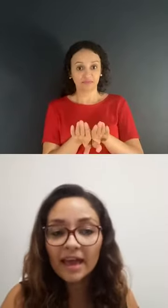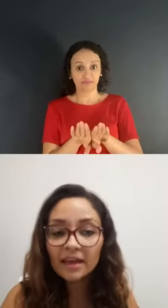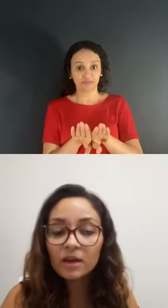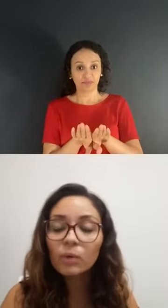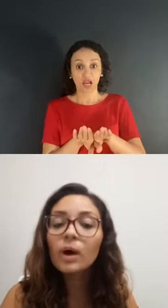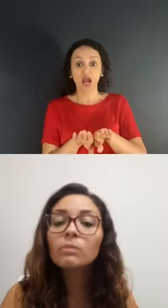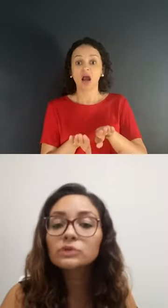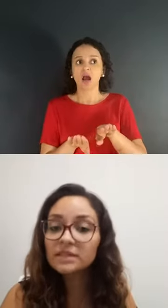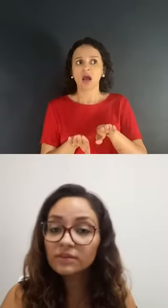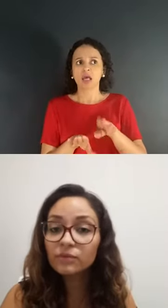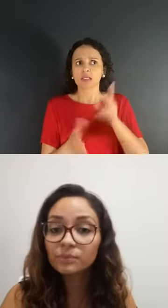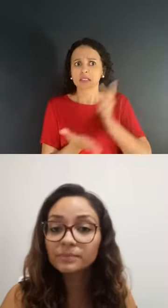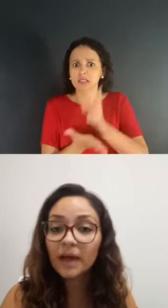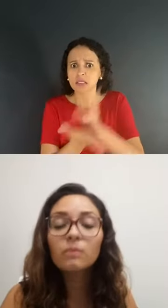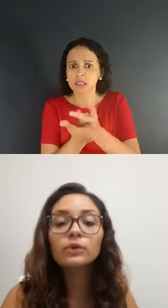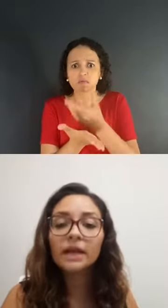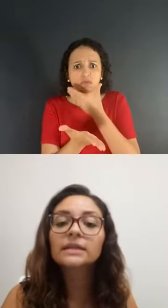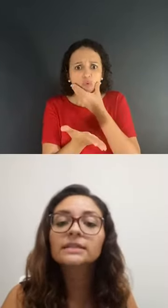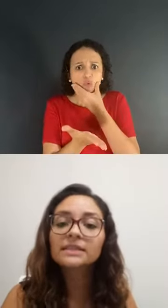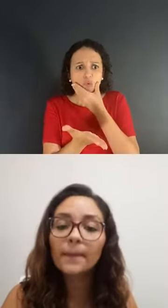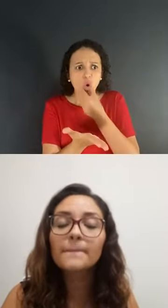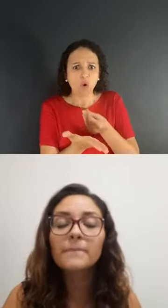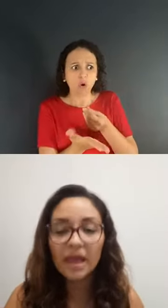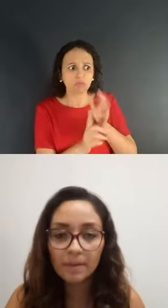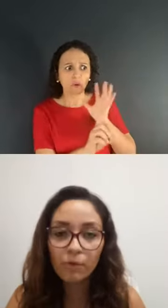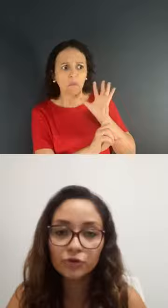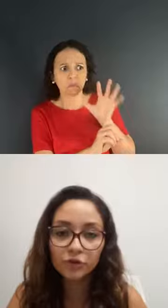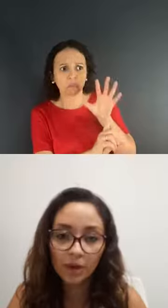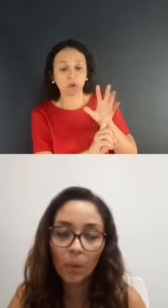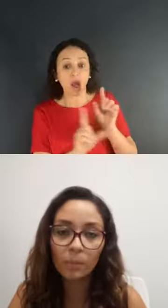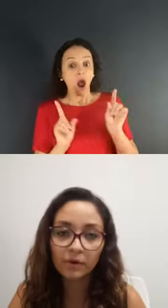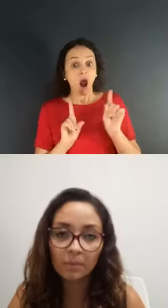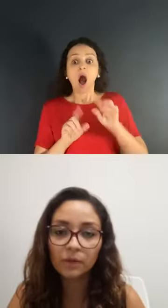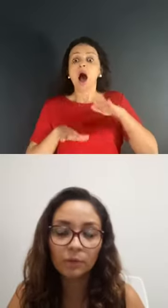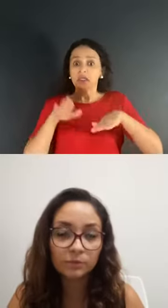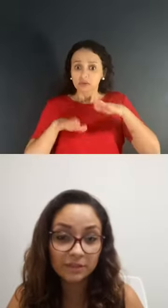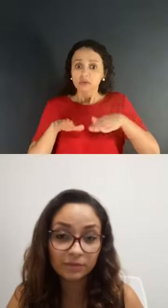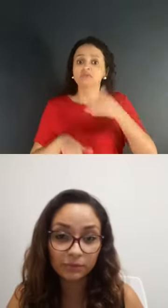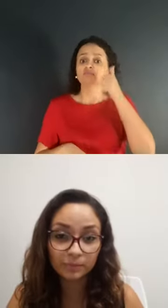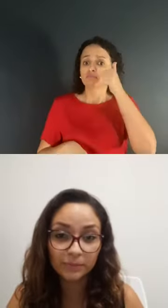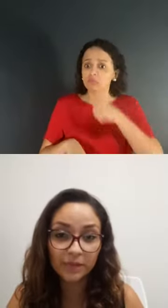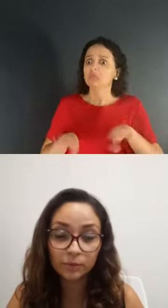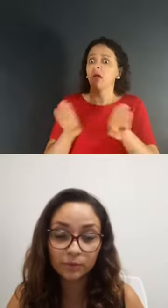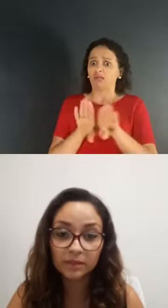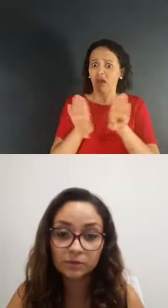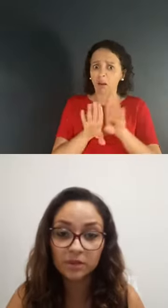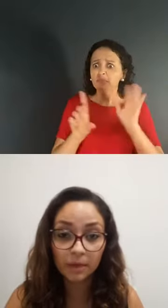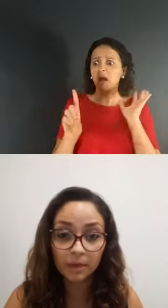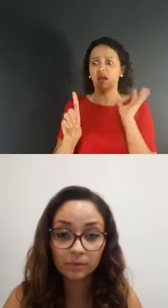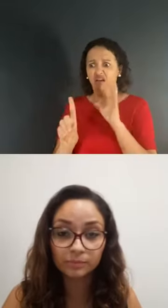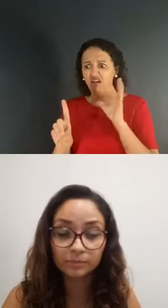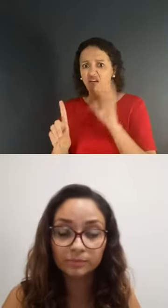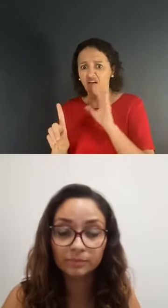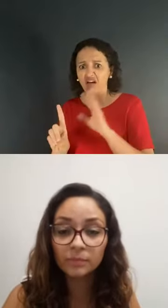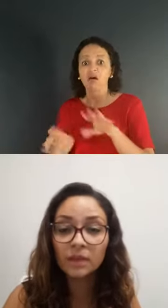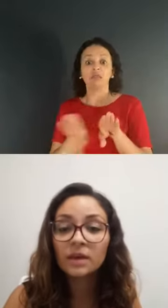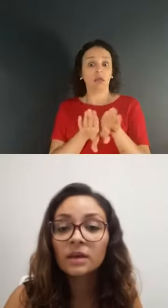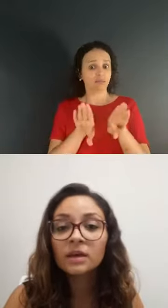que é o abusivo. A mulher também pode ter comportamento abusivo dentro do